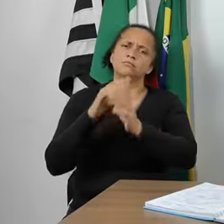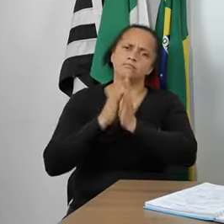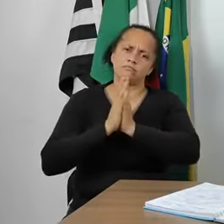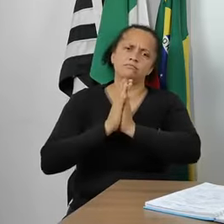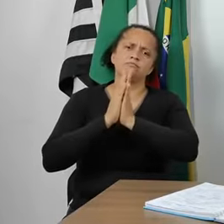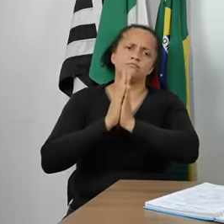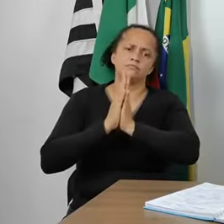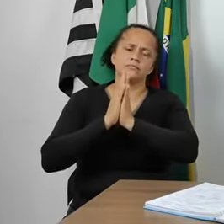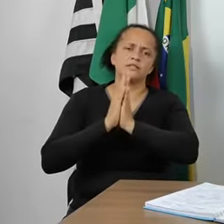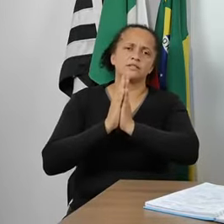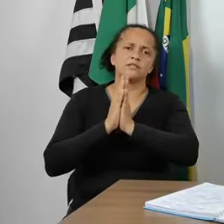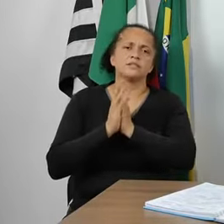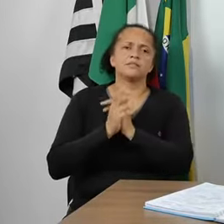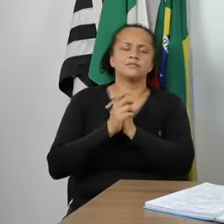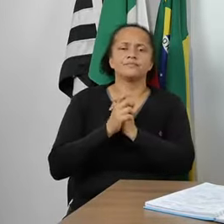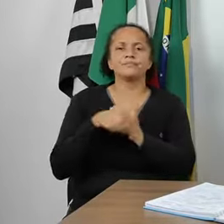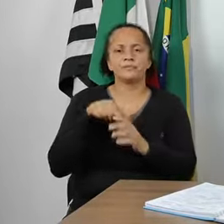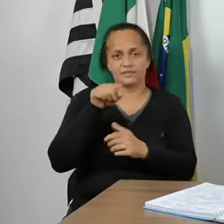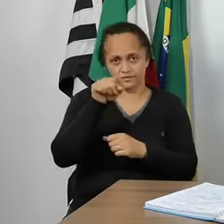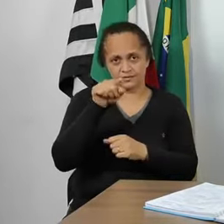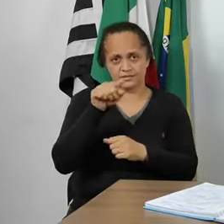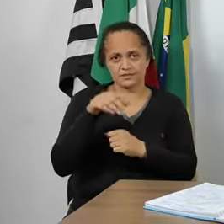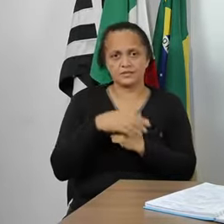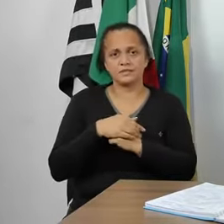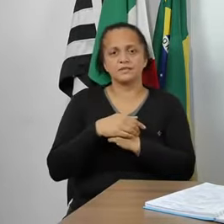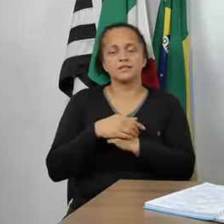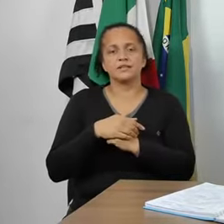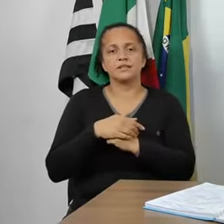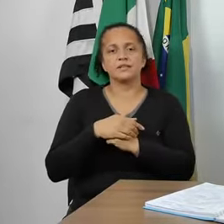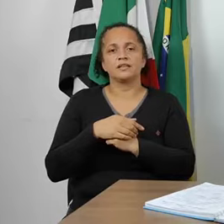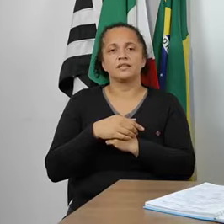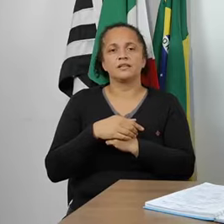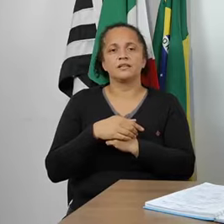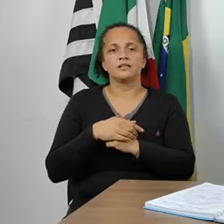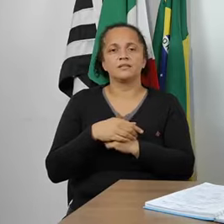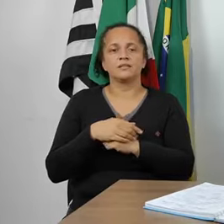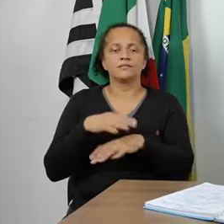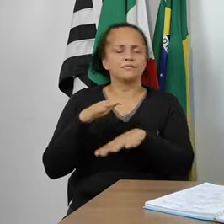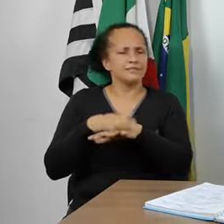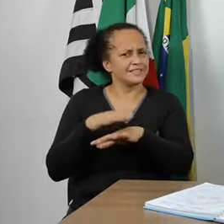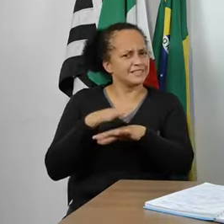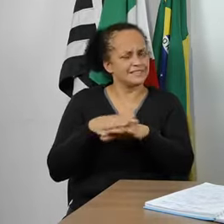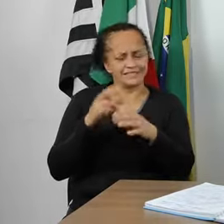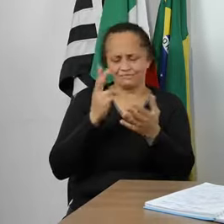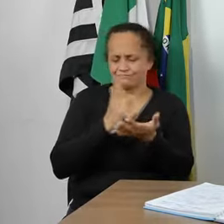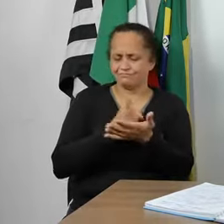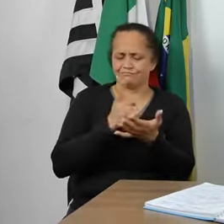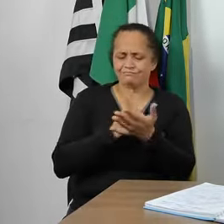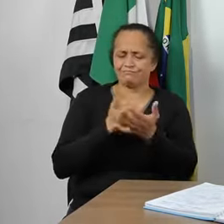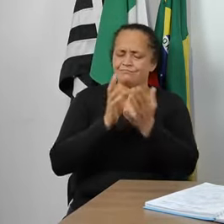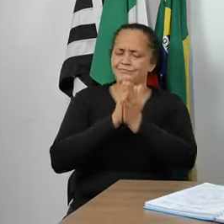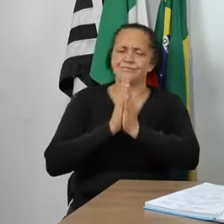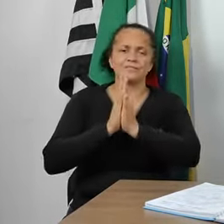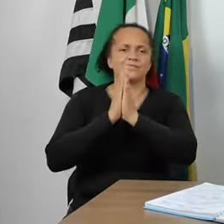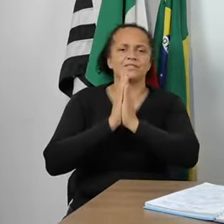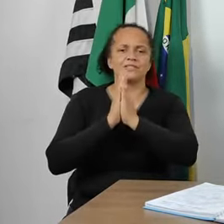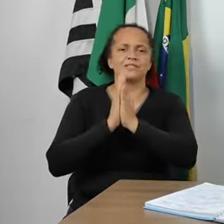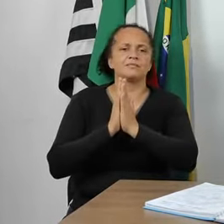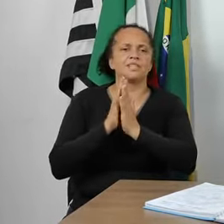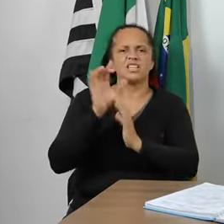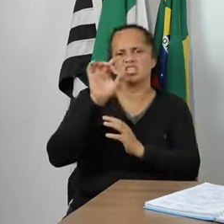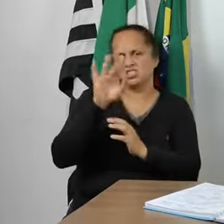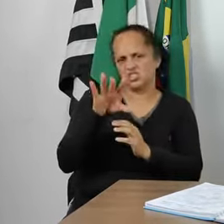oração, aonde você vai colocar em prática todos os tipos de oração. Mas não somente nesse período que você